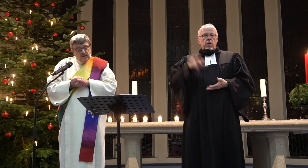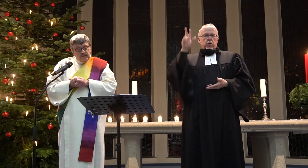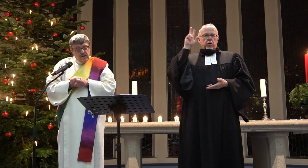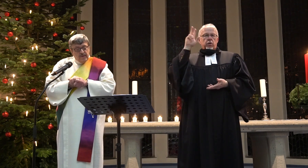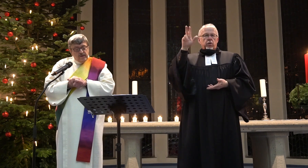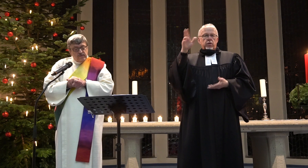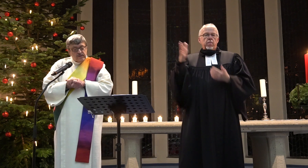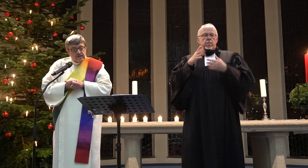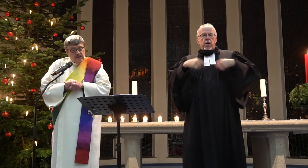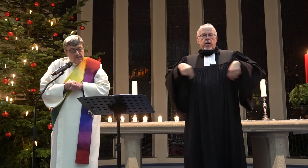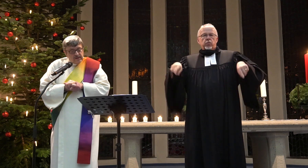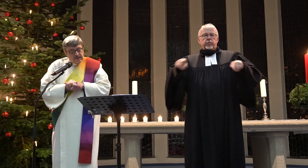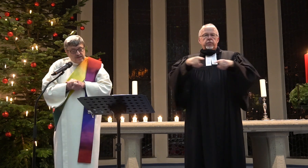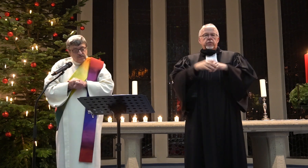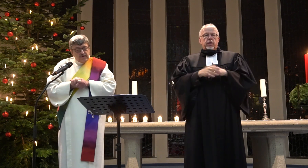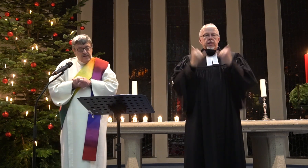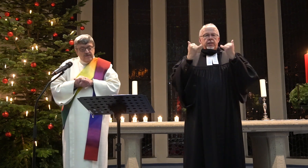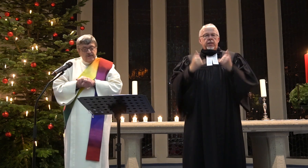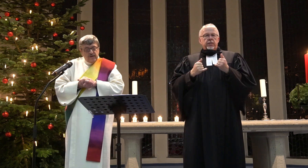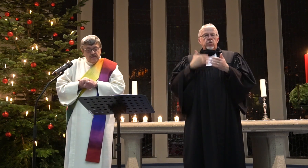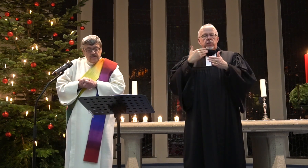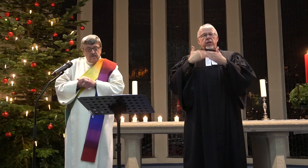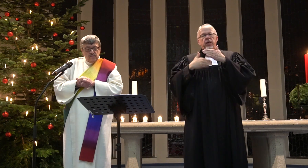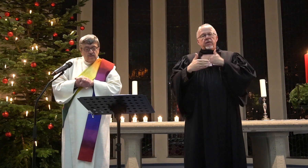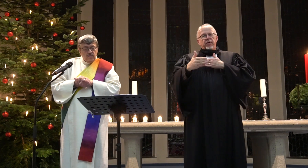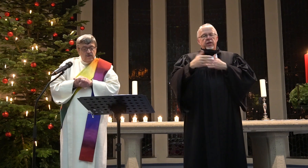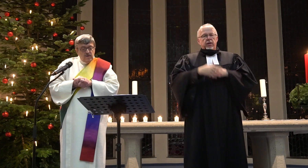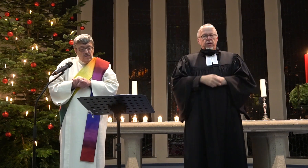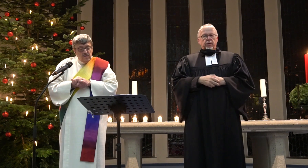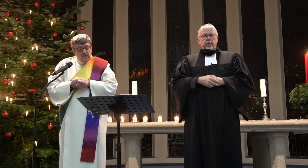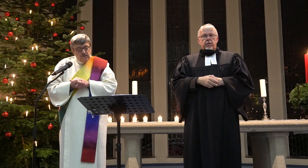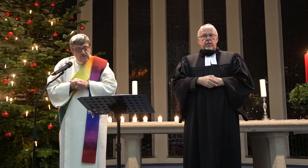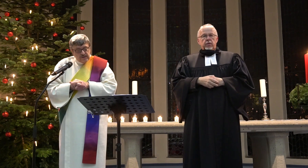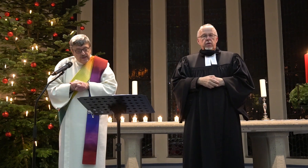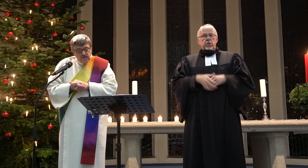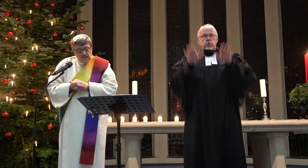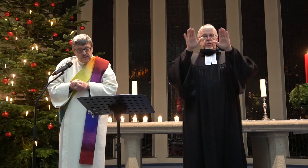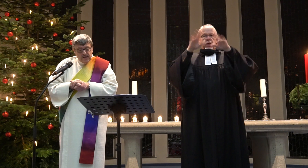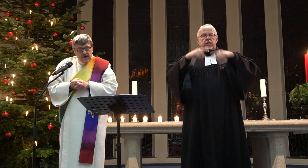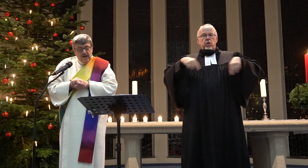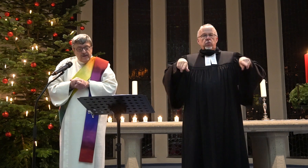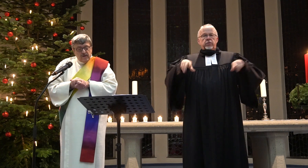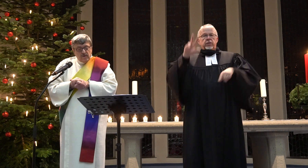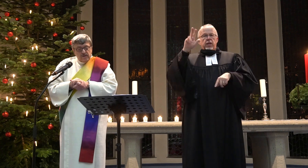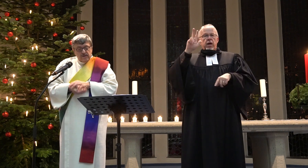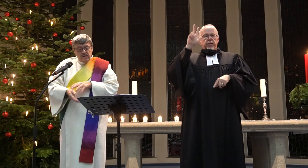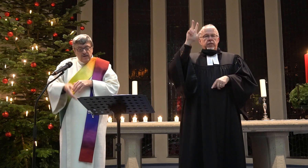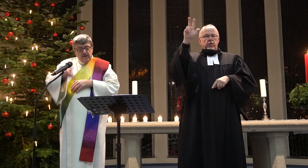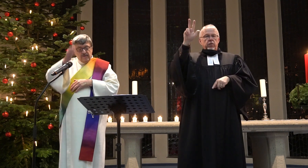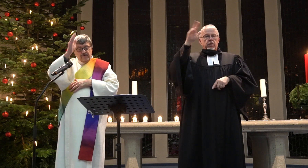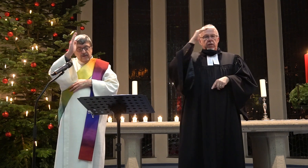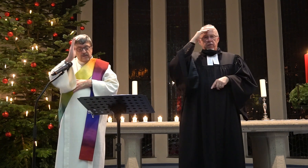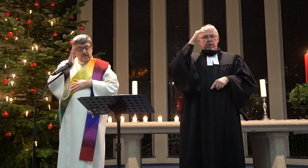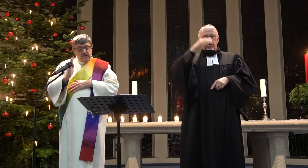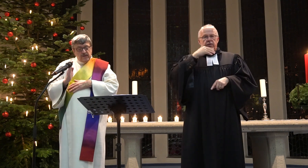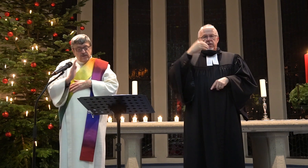Gott sei bei uns jetzt und in Ewigkeit. So segne uns der dreieinige Gott,